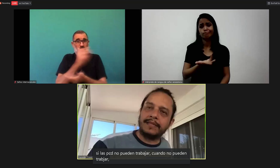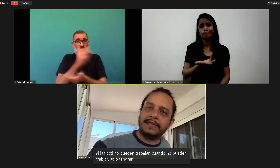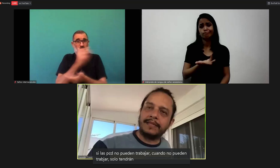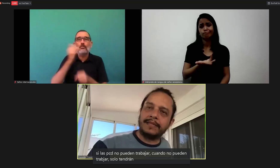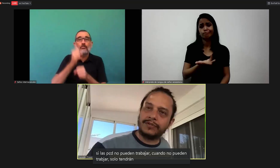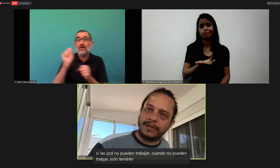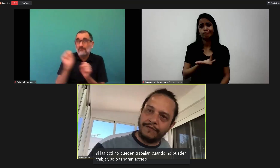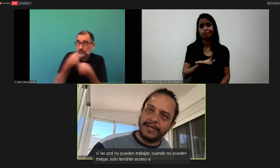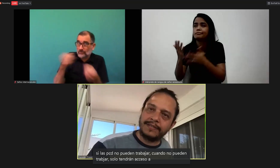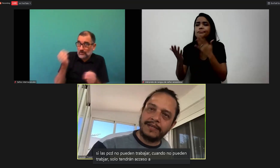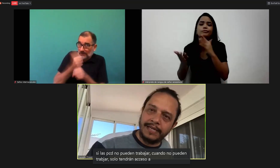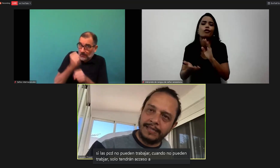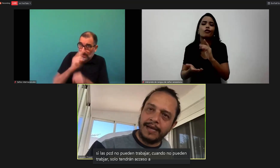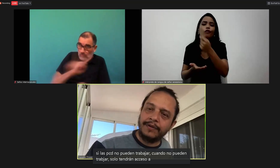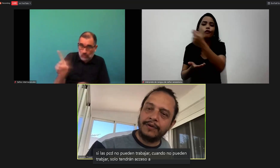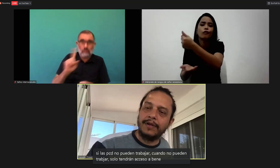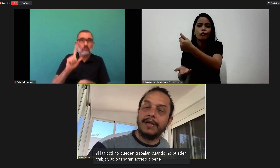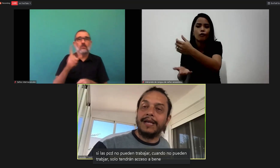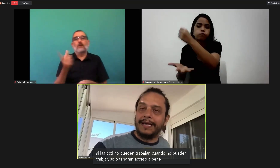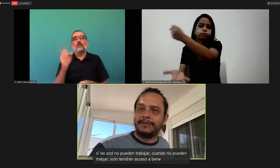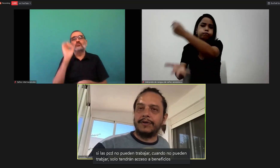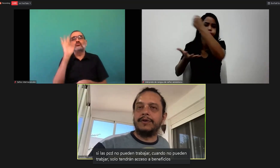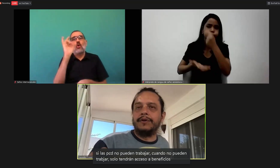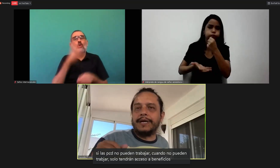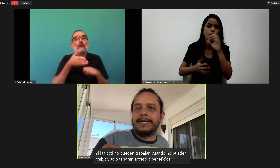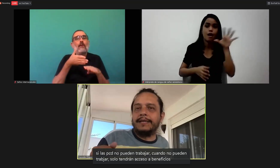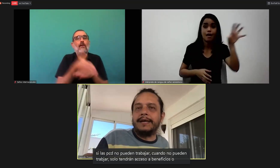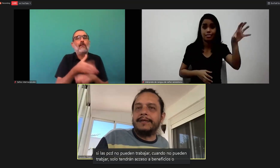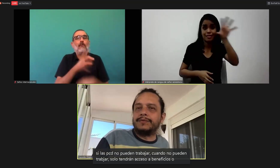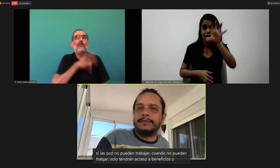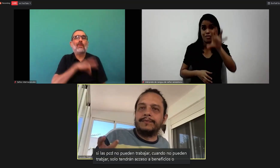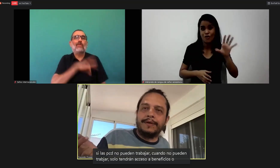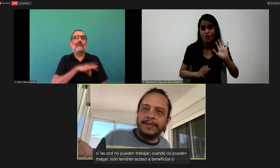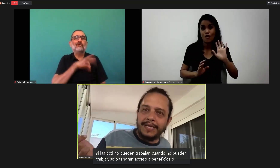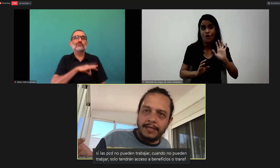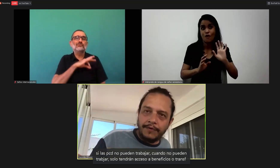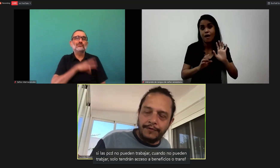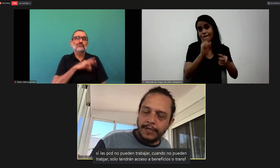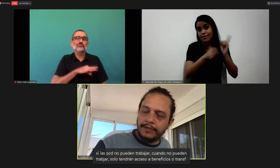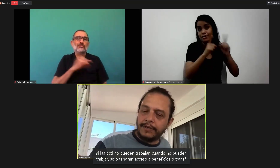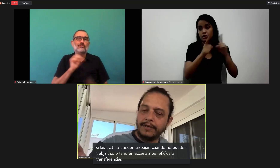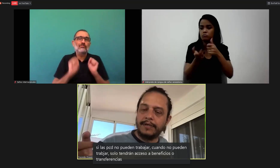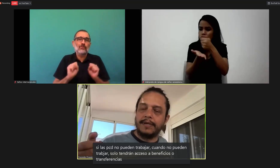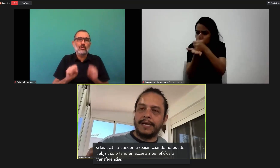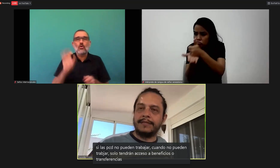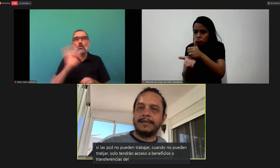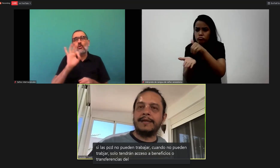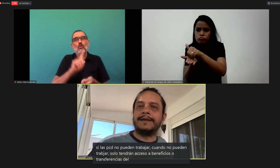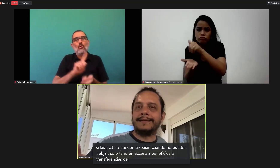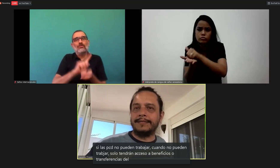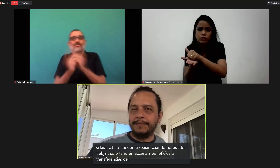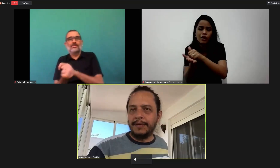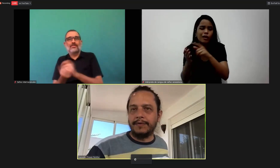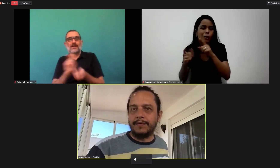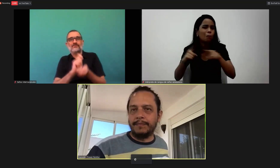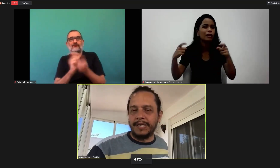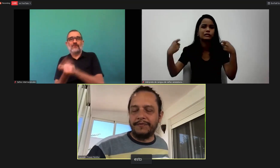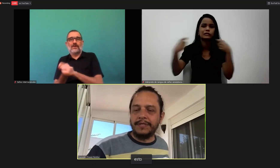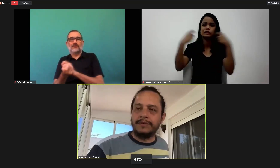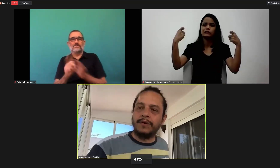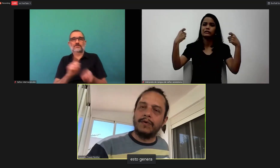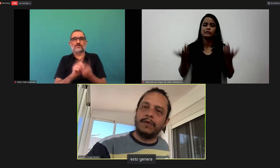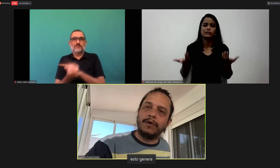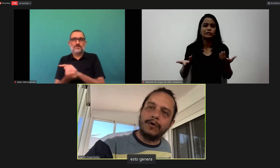tienen beneficios o transferencias del Estado, esto lo que genera es un evidente conflicto entre recibir